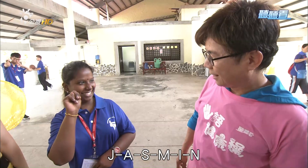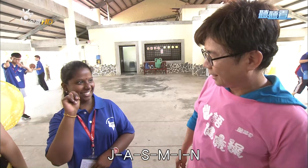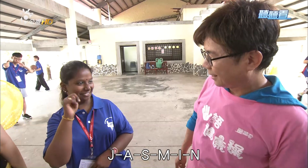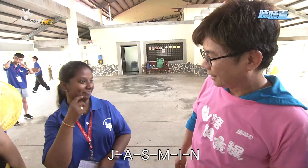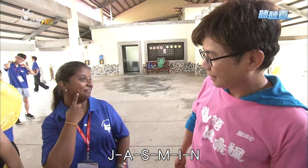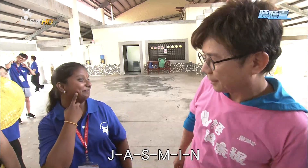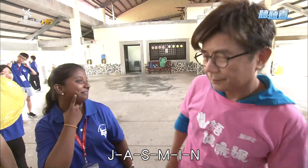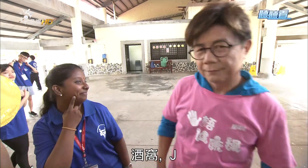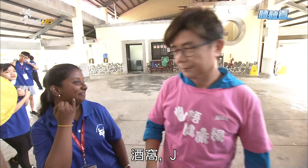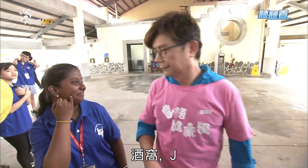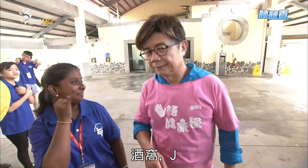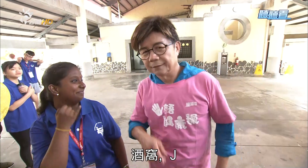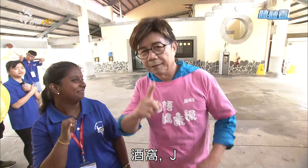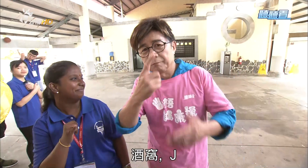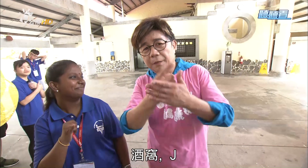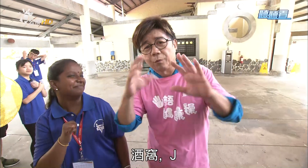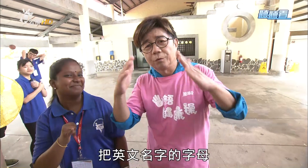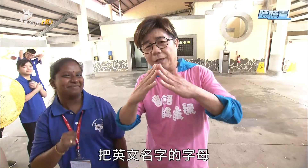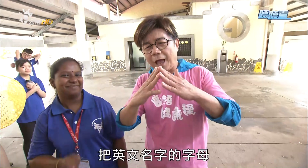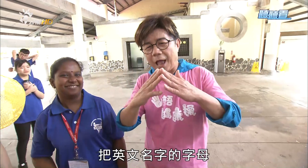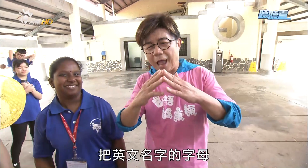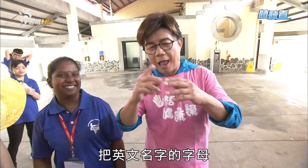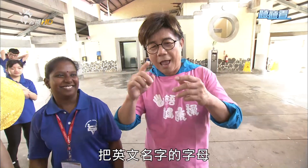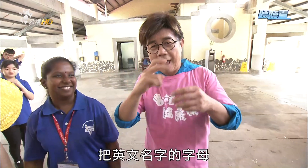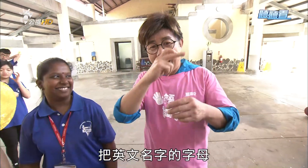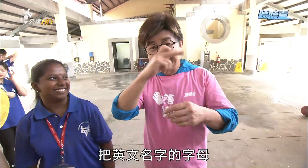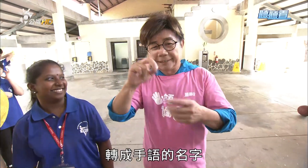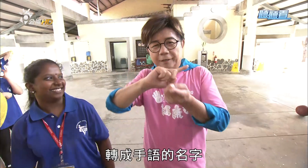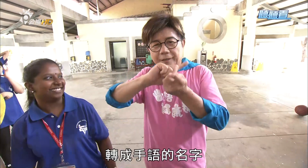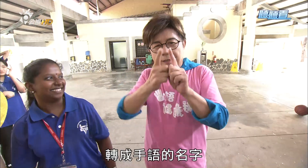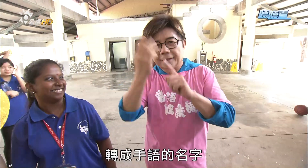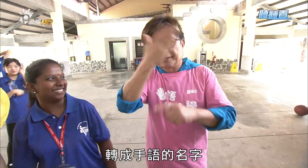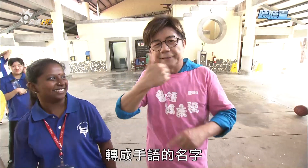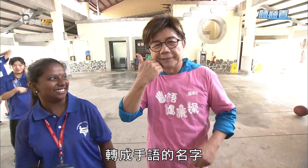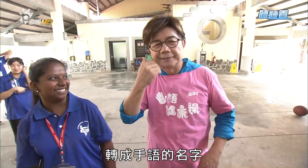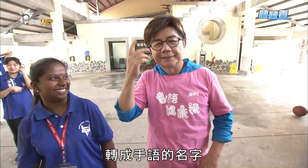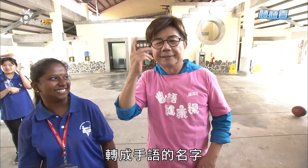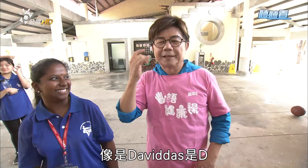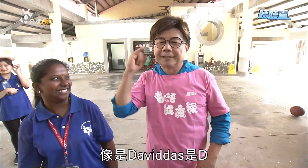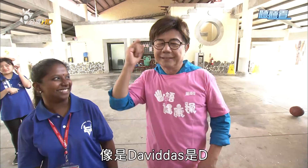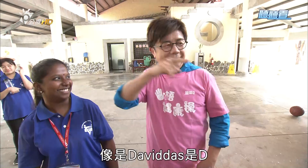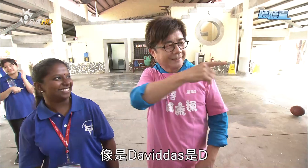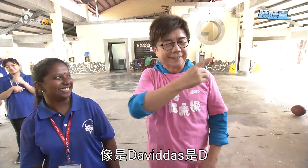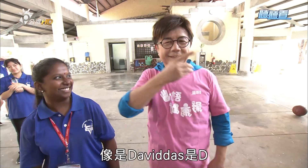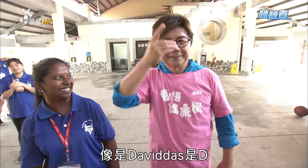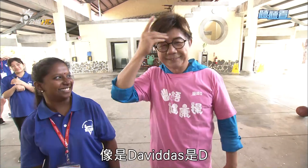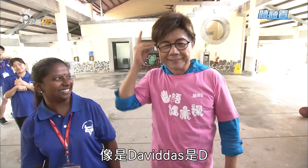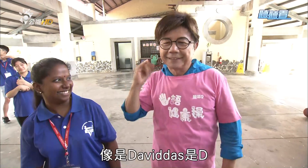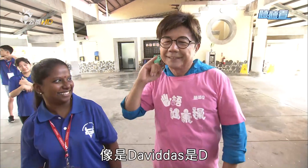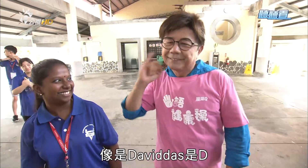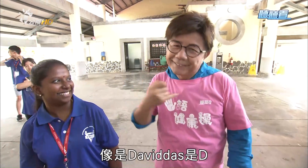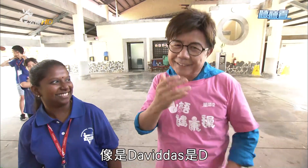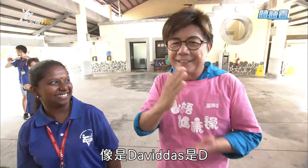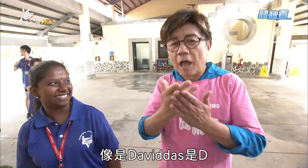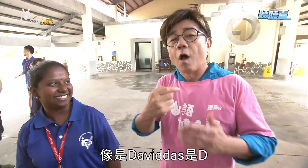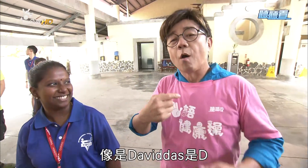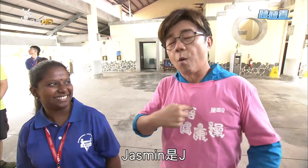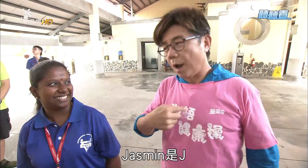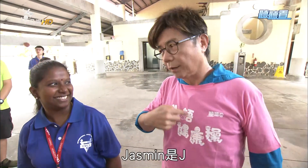Jasmin 九窝 J。 把英文名字的字母啊转成手语的名字，像是David Das 是 D。Jasmine 是